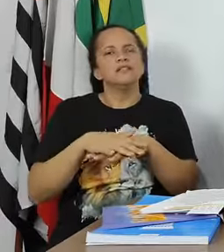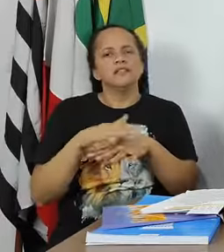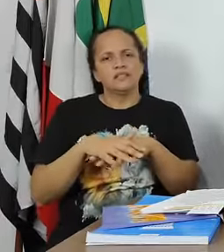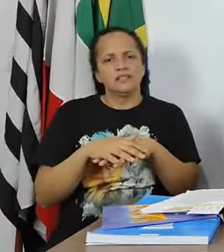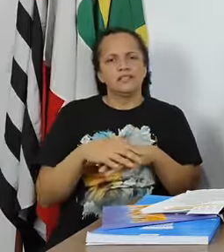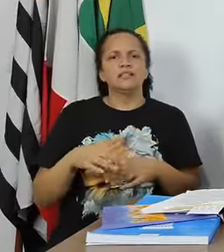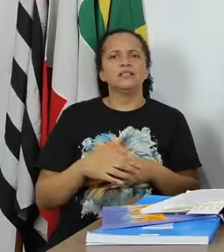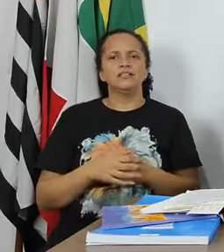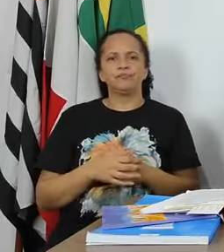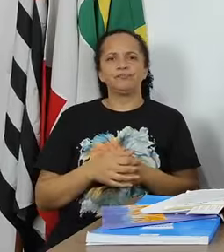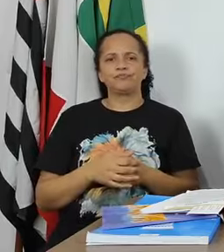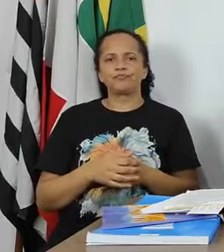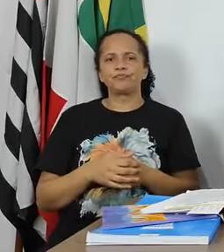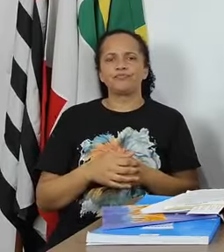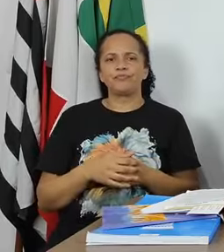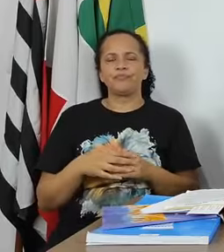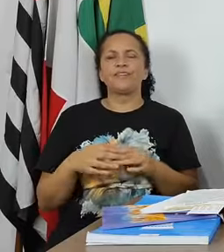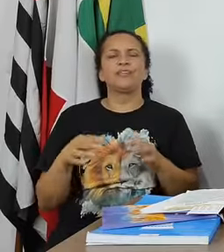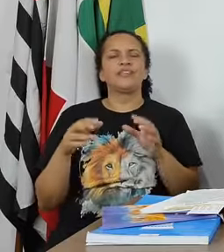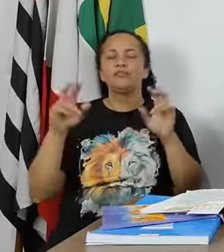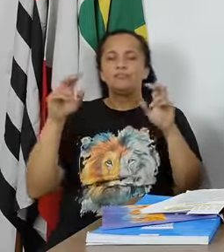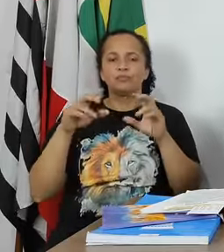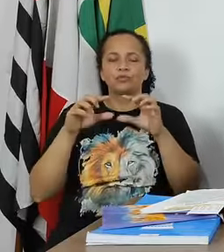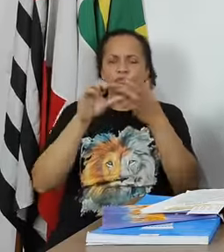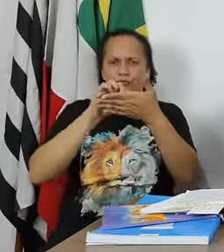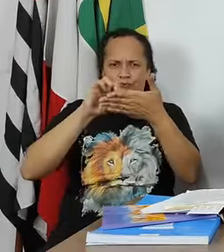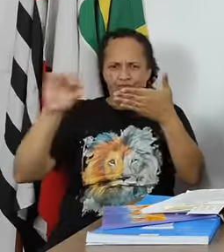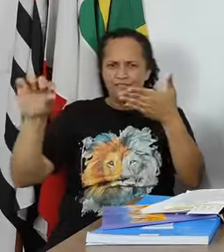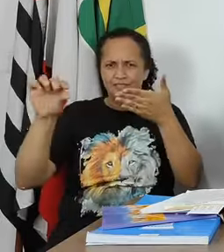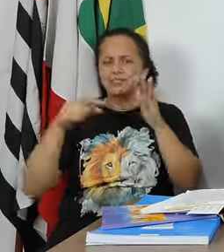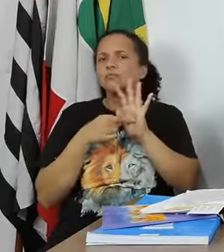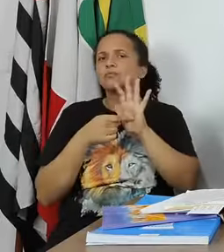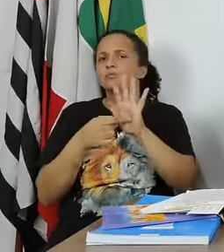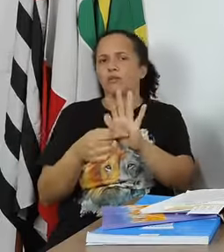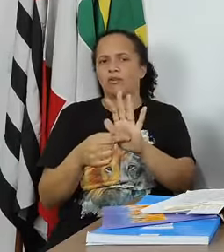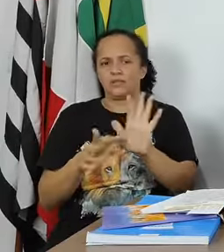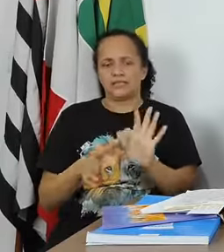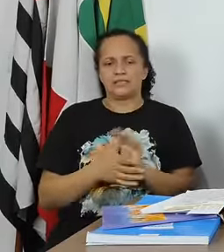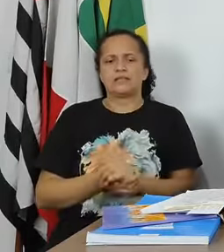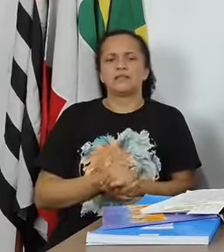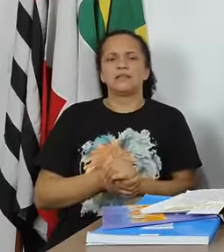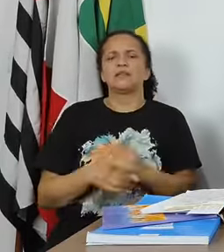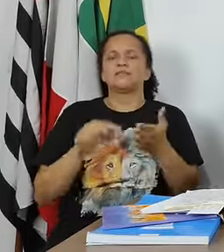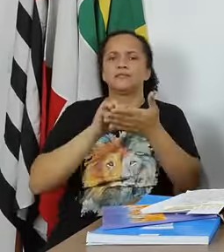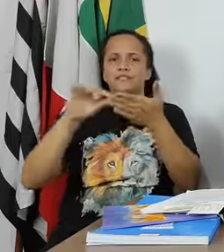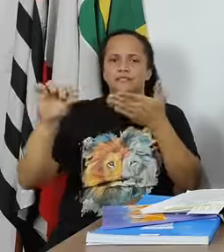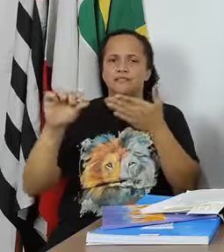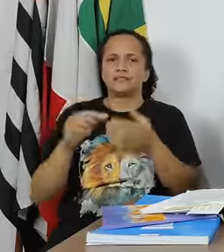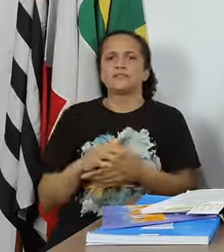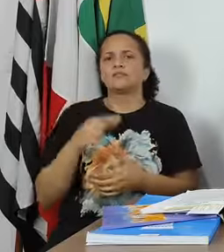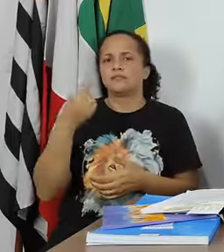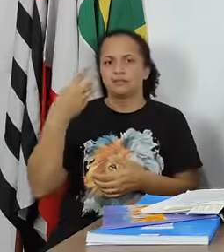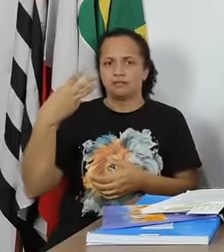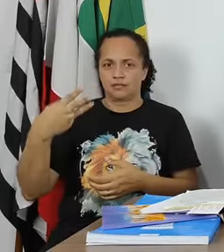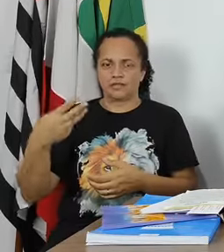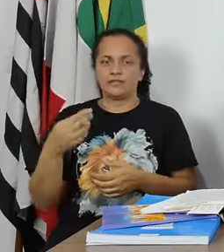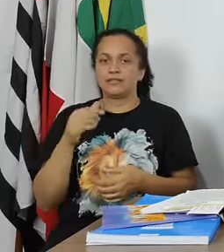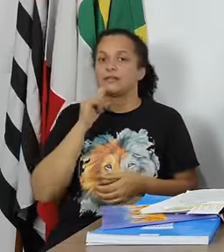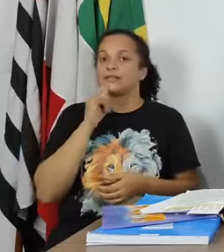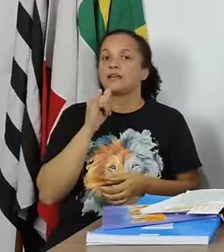até na última parte do versículo, deixei até sem falar de propósito, né? Que é o versículo 13, fala assim, aquele porém